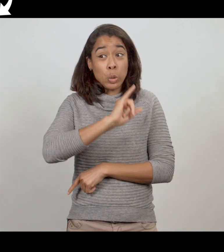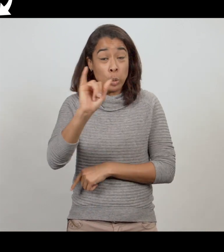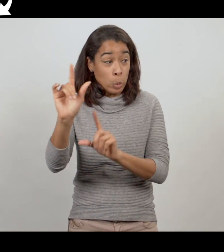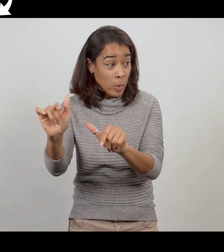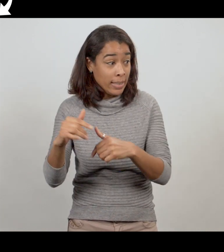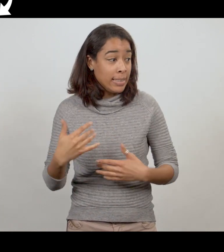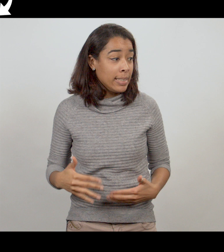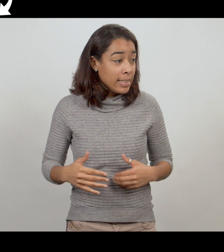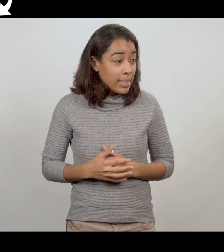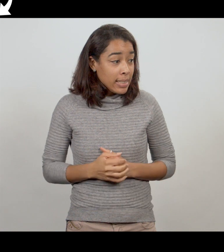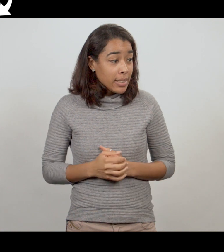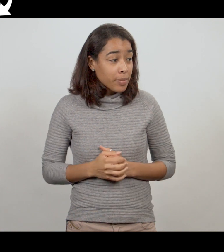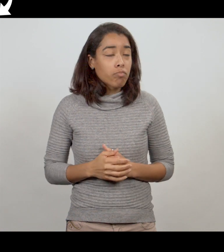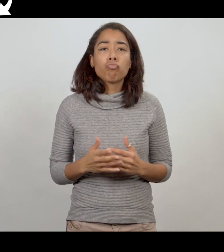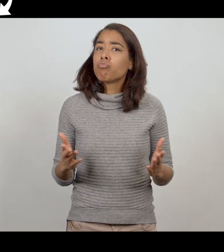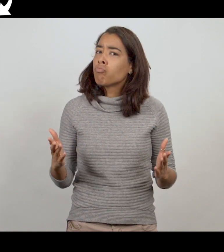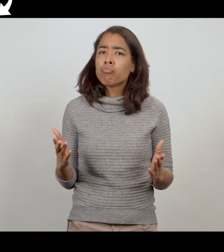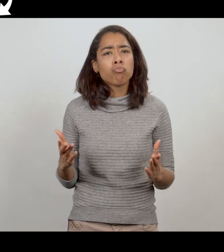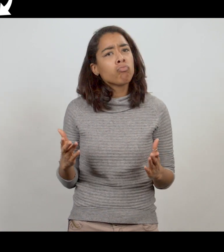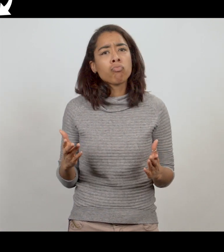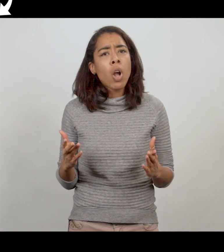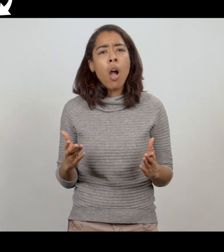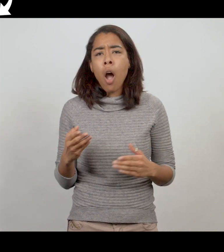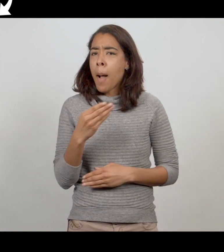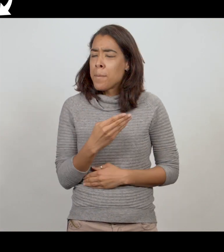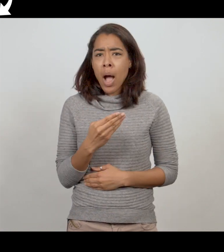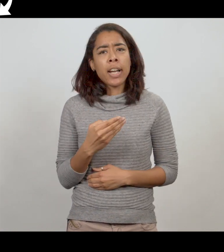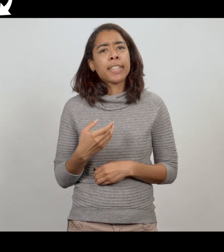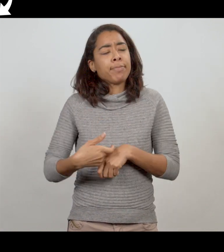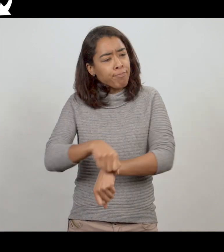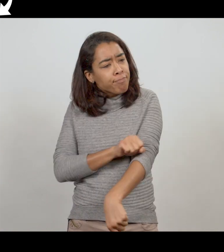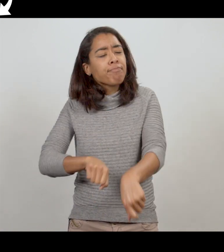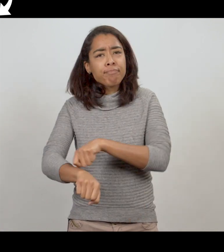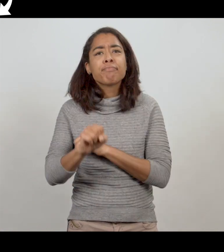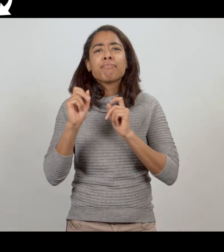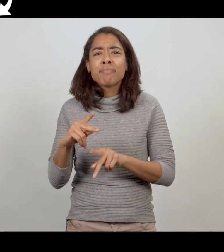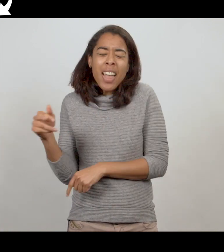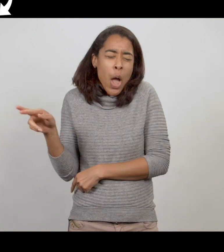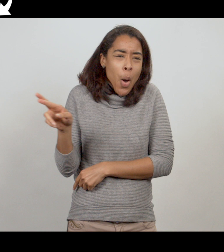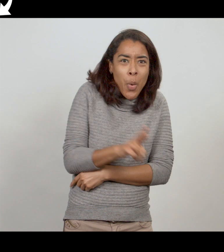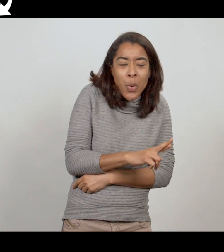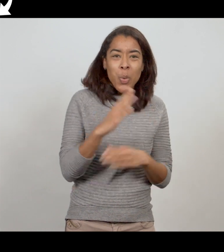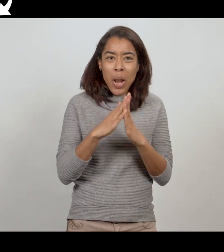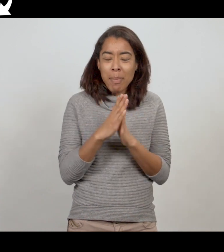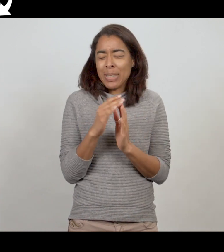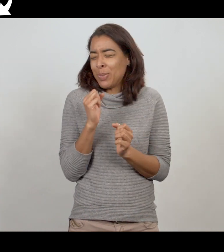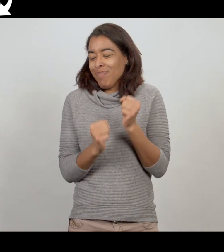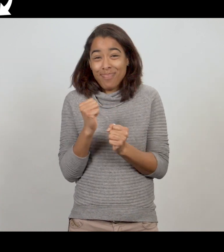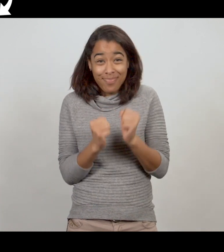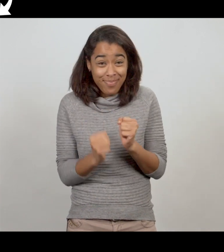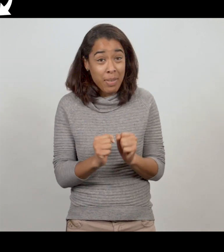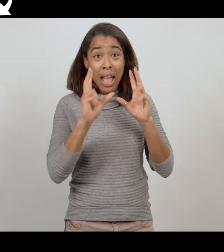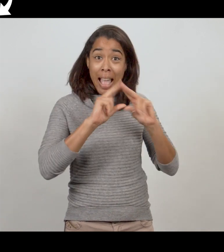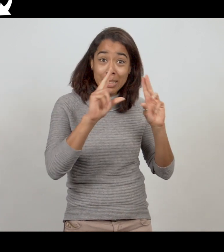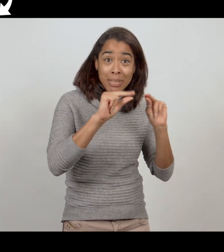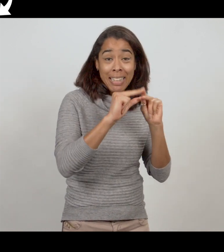pour cela. Loin d'être découragée, Marie se dépêche d'aller chez elle pour